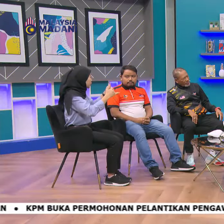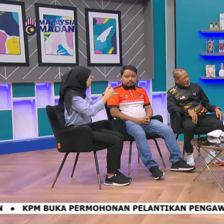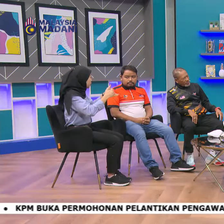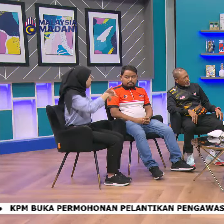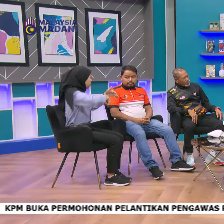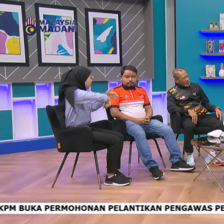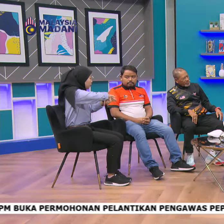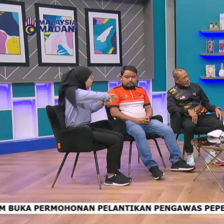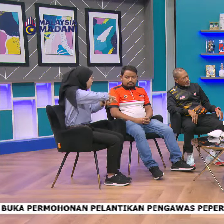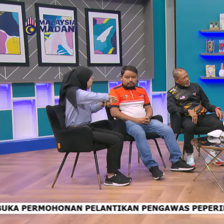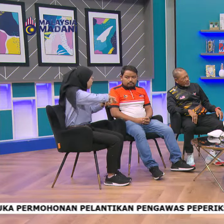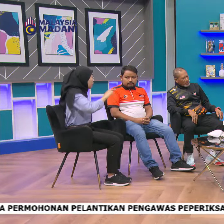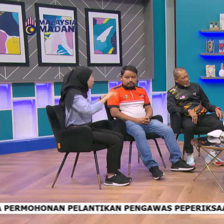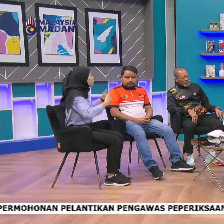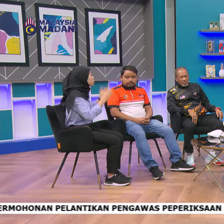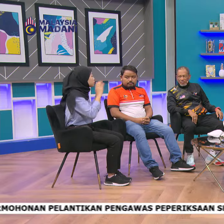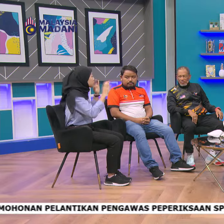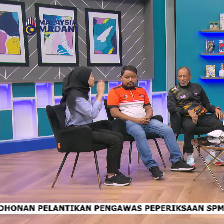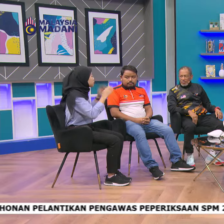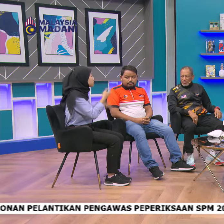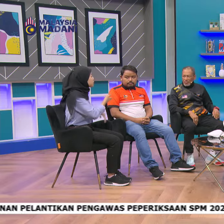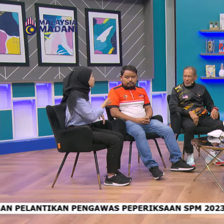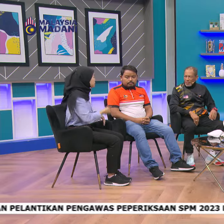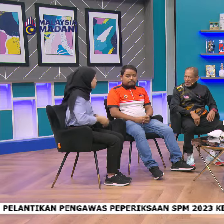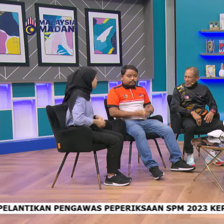dilaksanakan secara kebiasaan